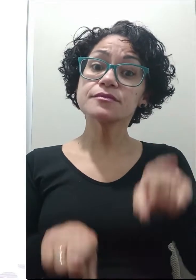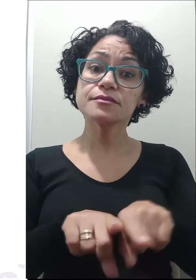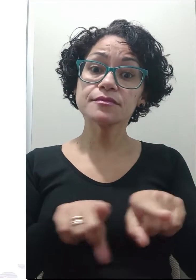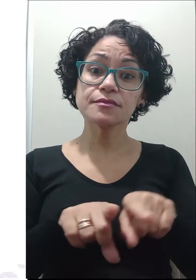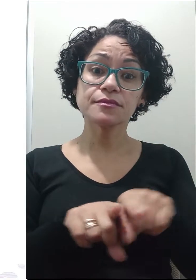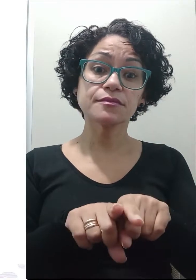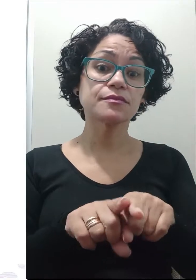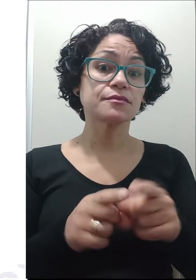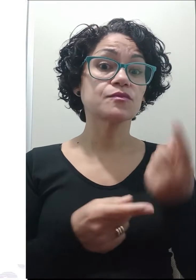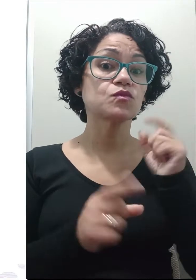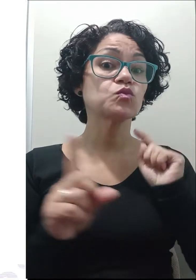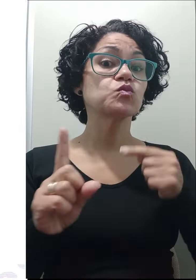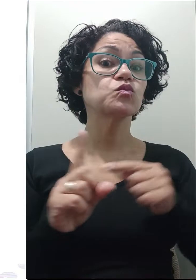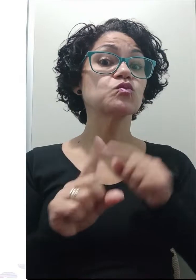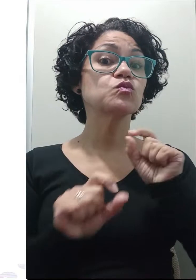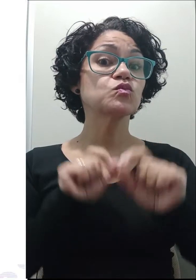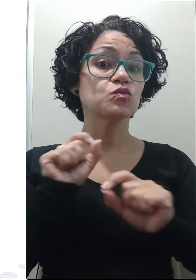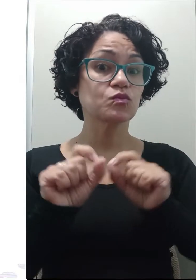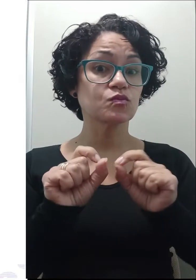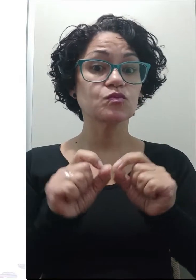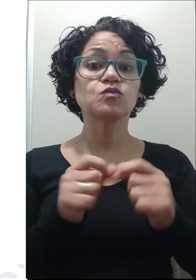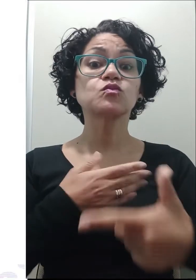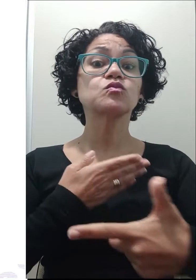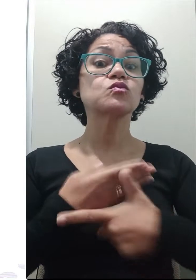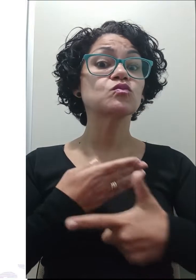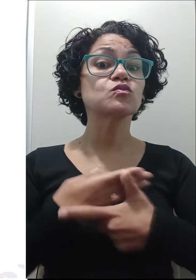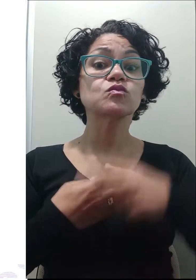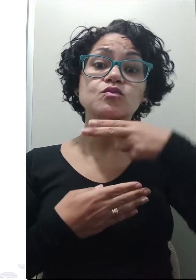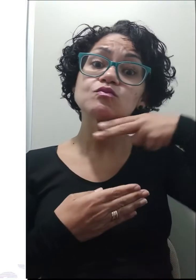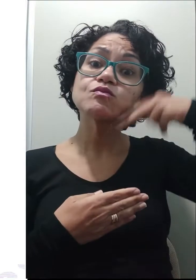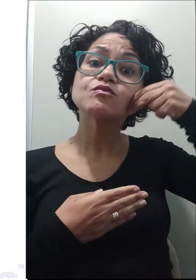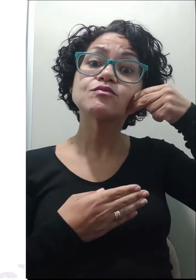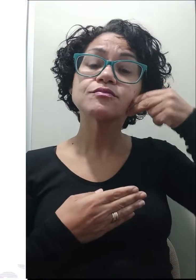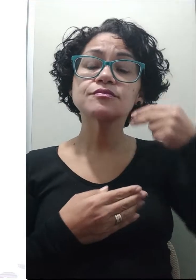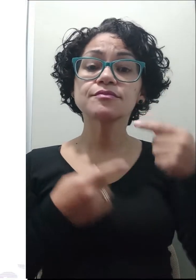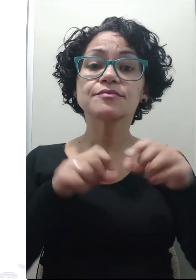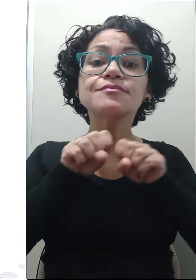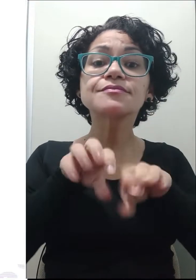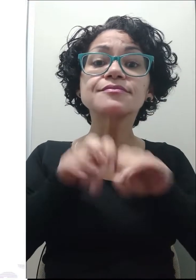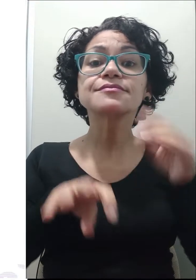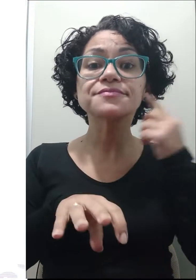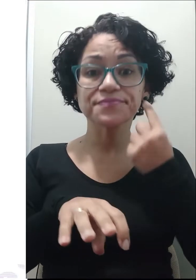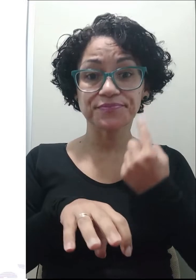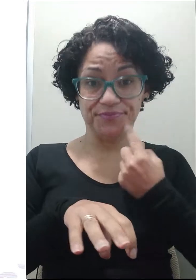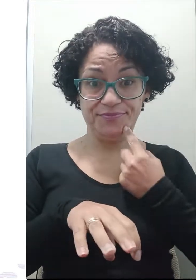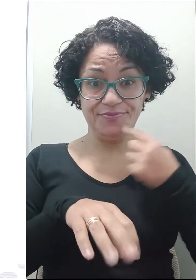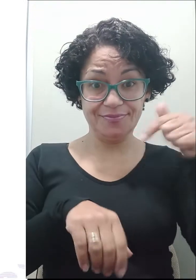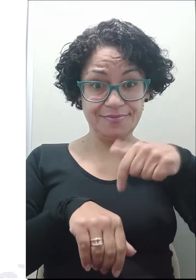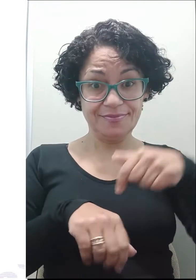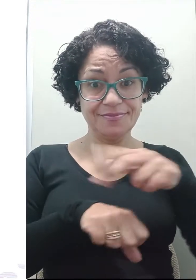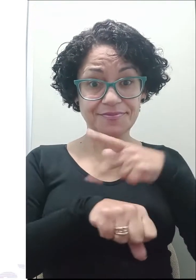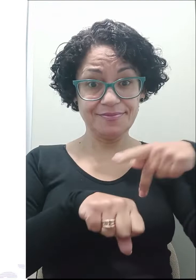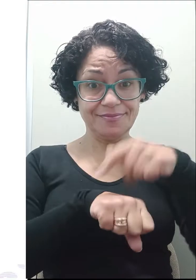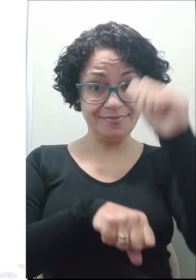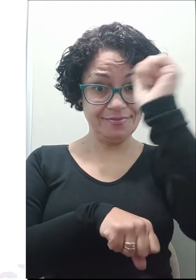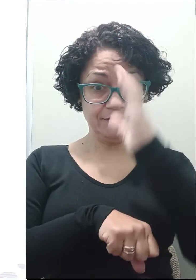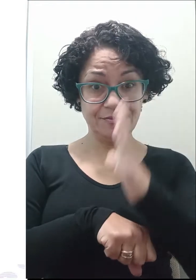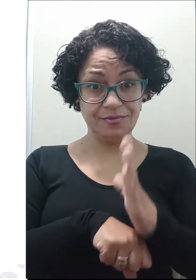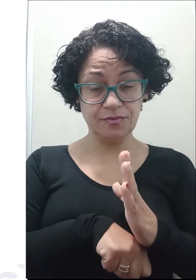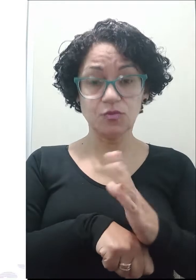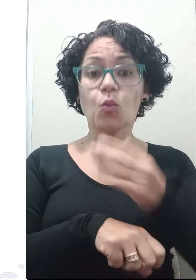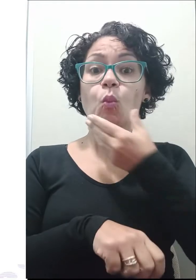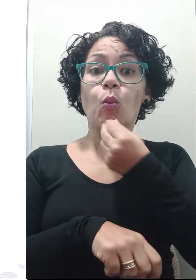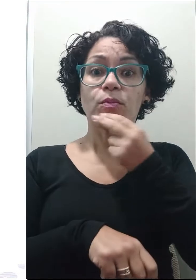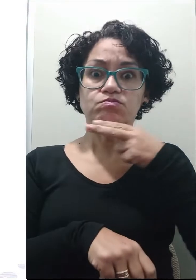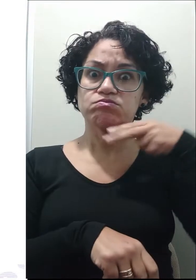importante destacar aqui o importante papel de Ruth para a educação dos surdos no nosso país.